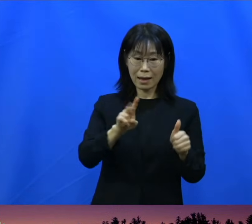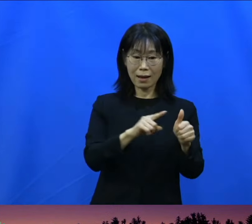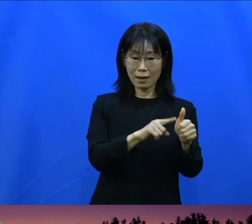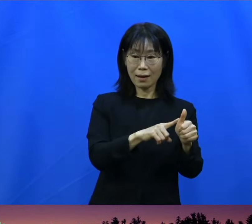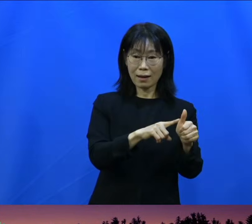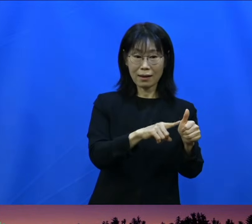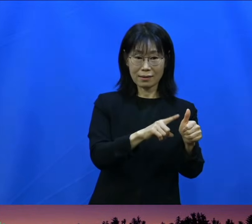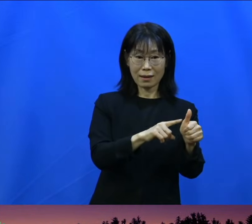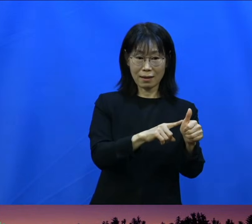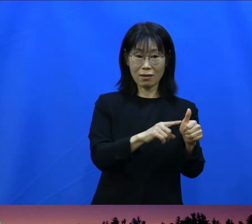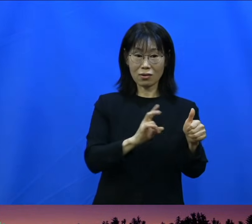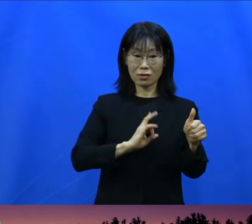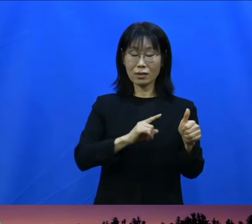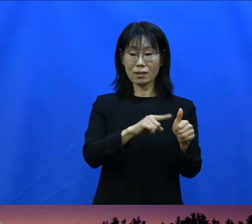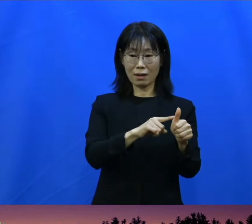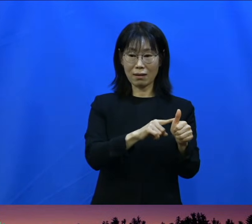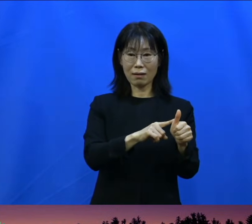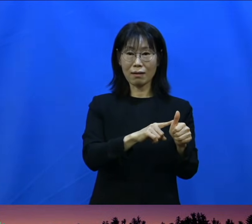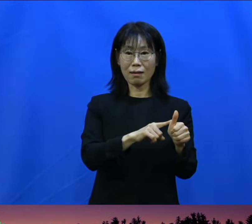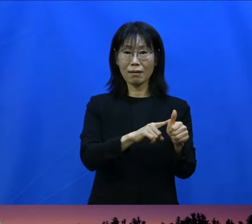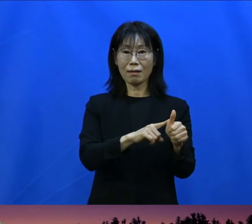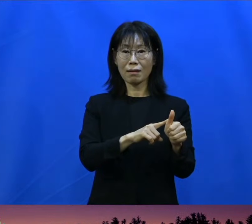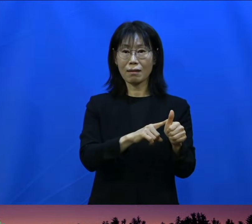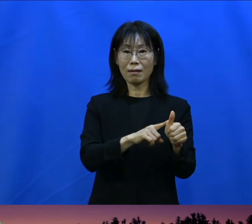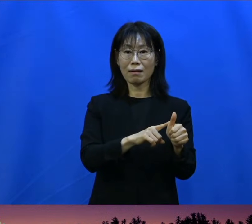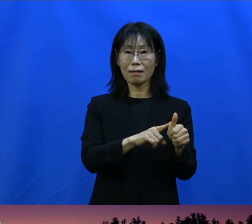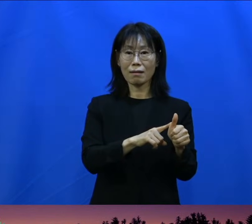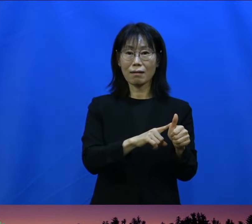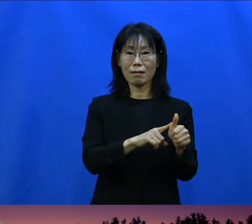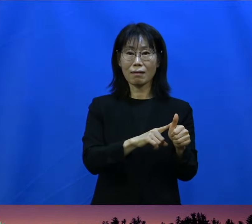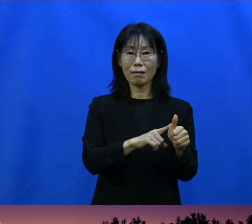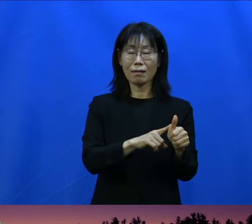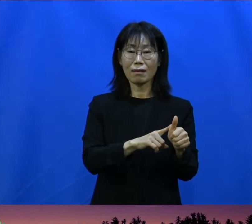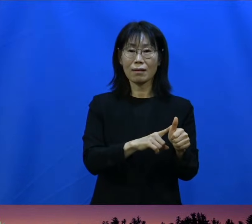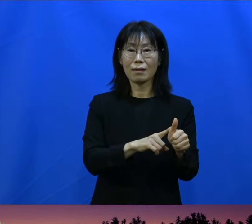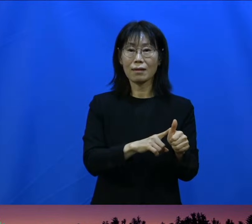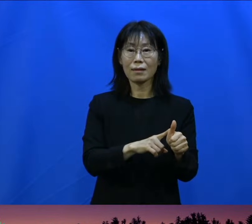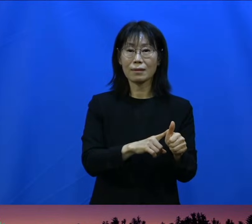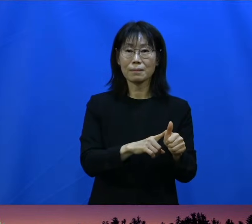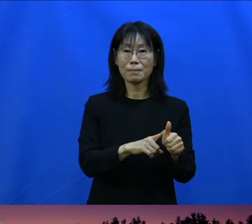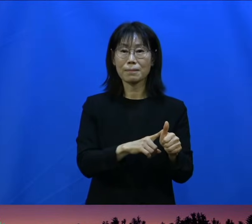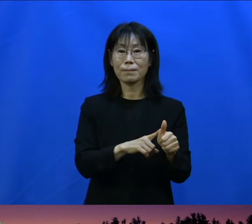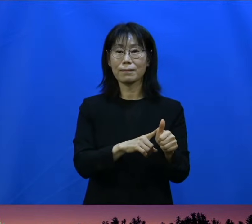자신이 붕괴되고 있는 겁니다. 설 수 있는 근거가 없어요.